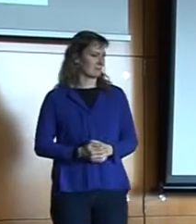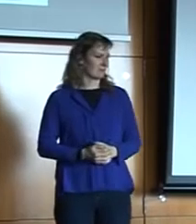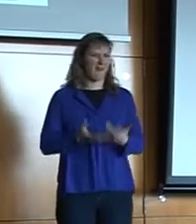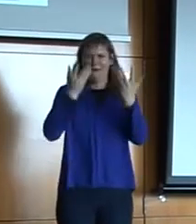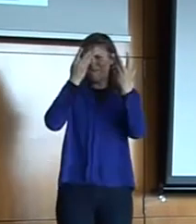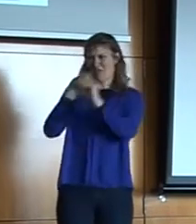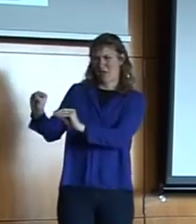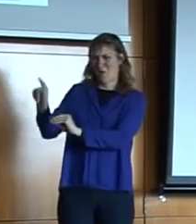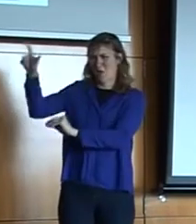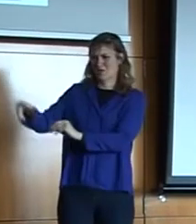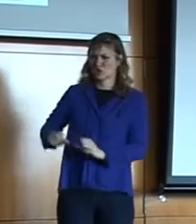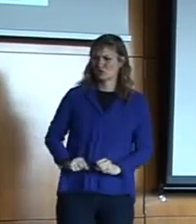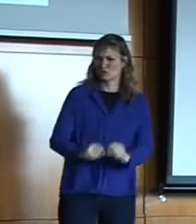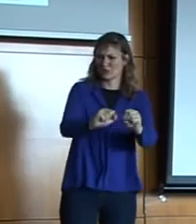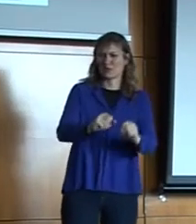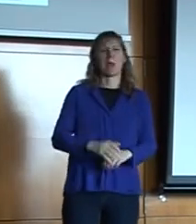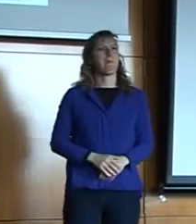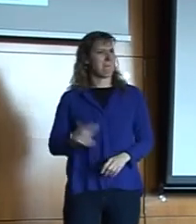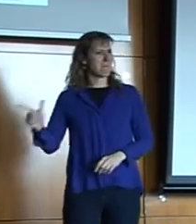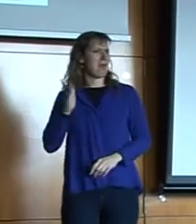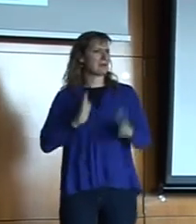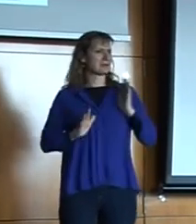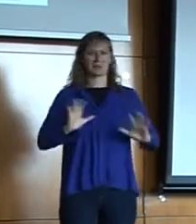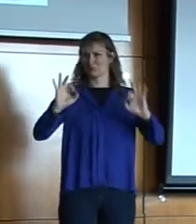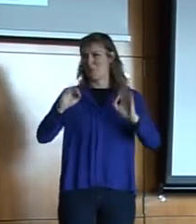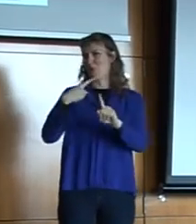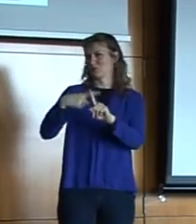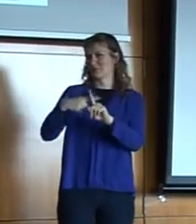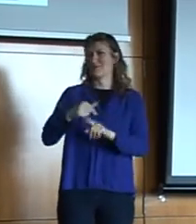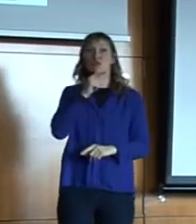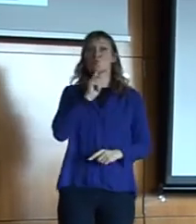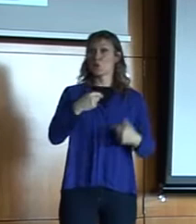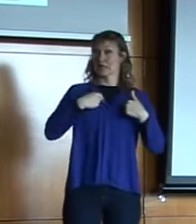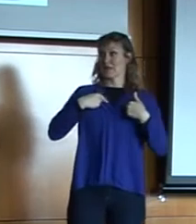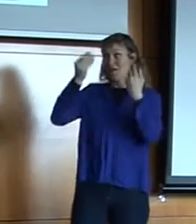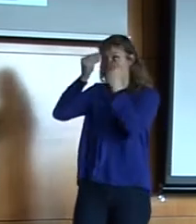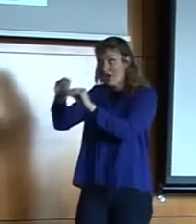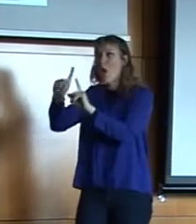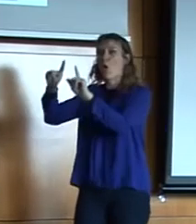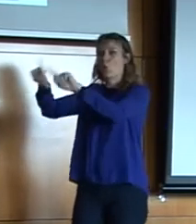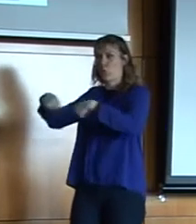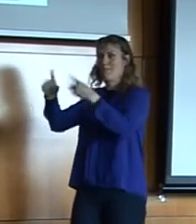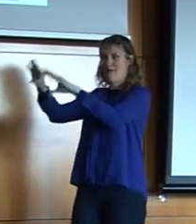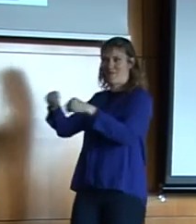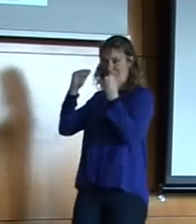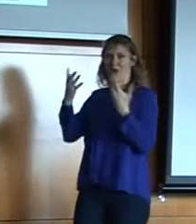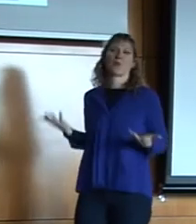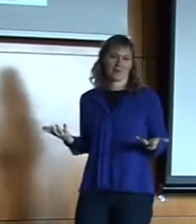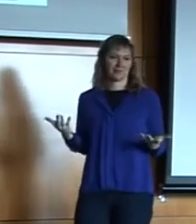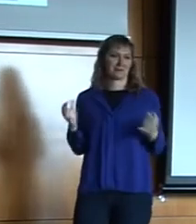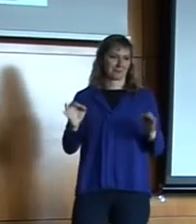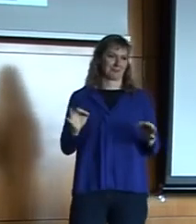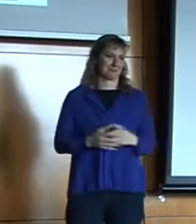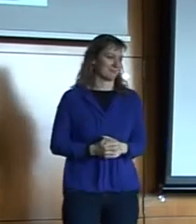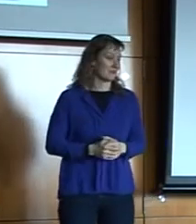Vertrauenssache hat gestern auch auf beiden Seiten stattgefunden. Nicht nur ich habe euch vertraut, sondern ihr habt auch mir vertraut. Sonst